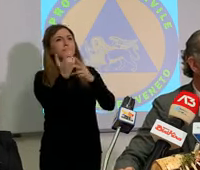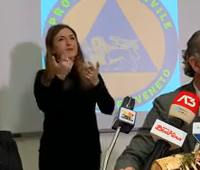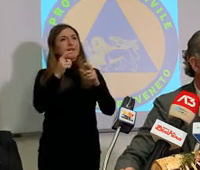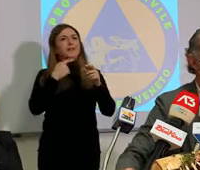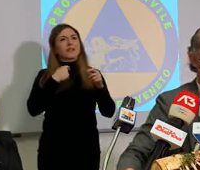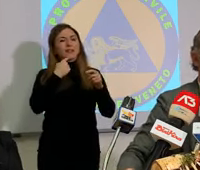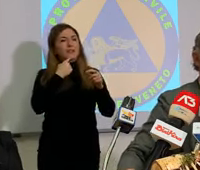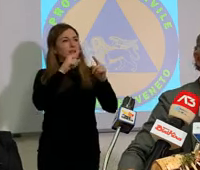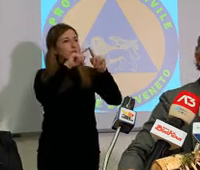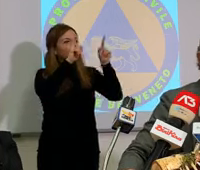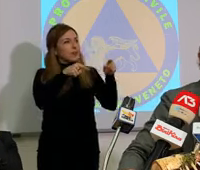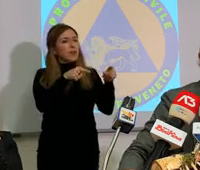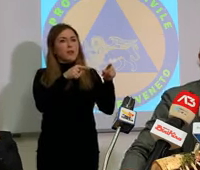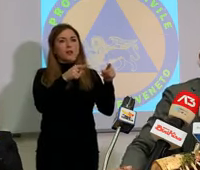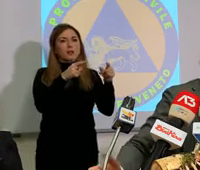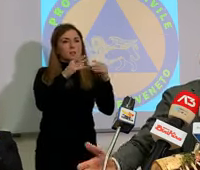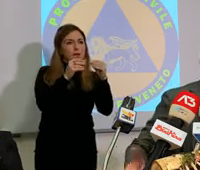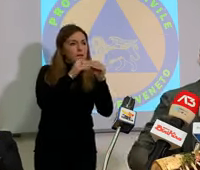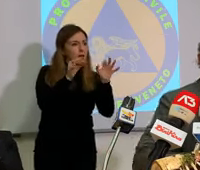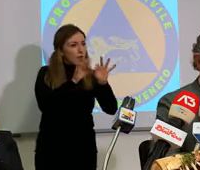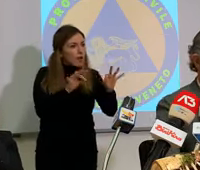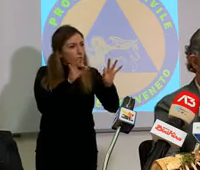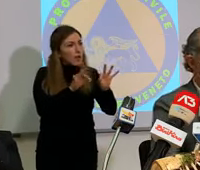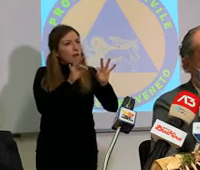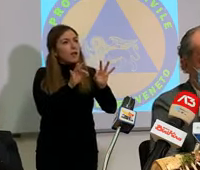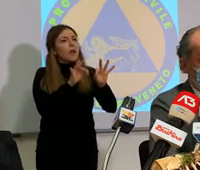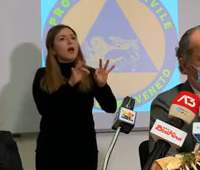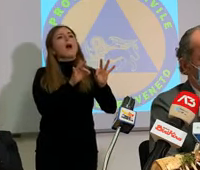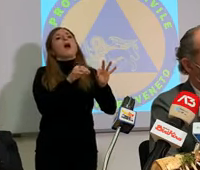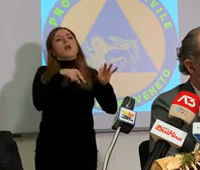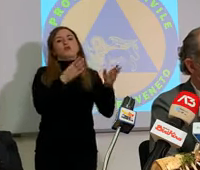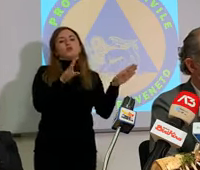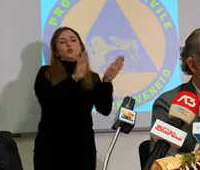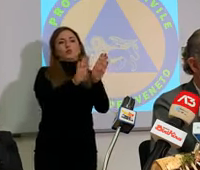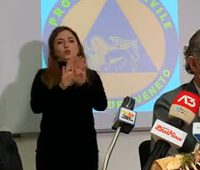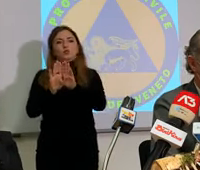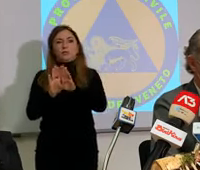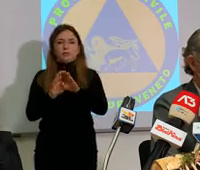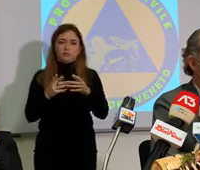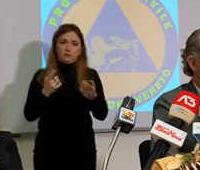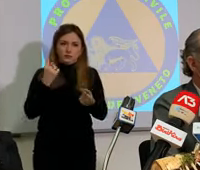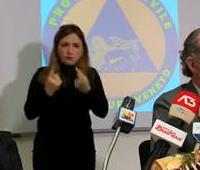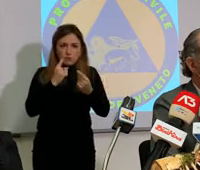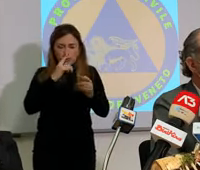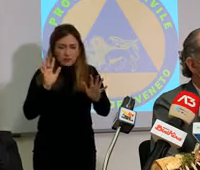magazzino pronto e si ritrova tutto chiuso non c'è una situazione tragica